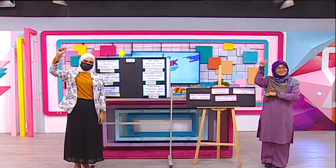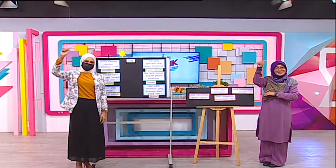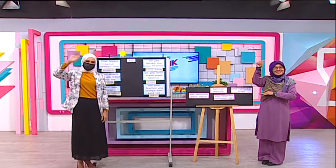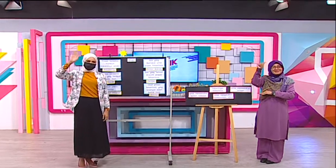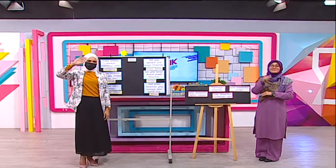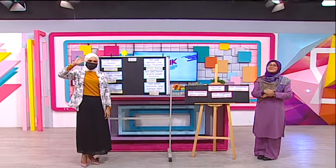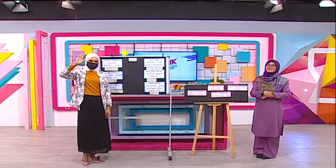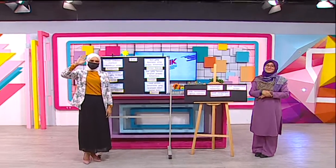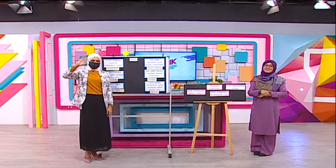hai hai